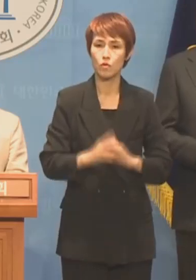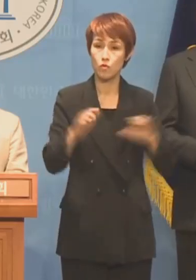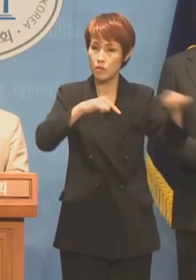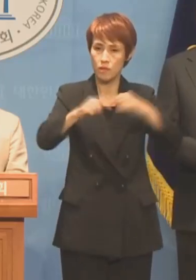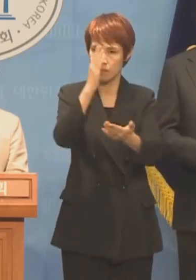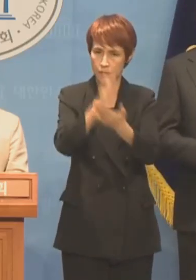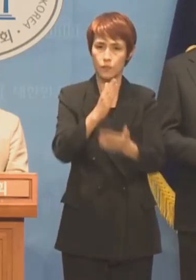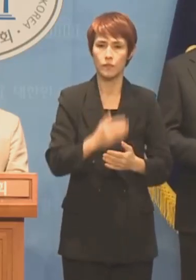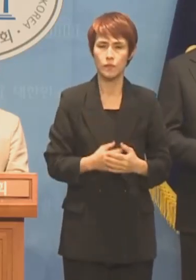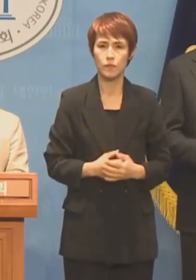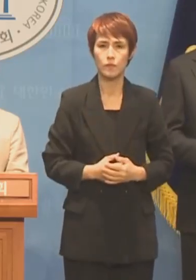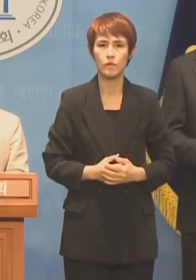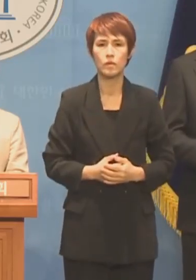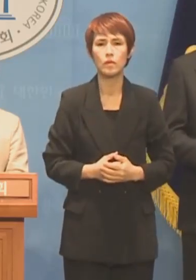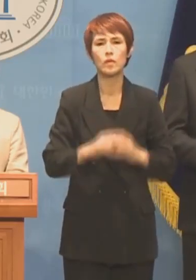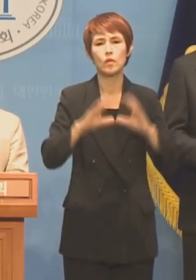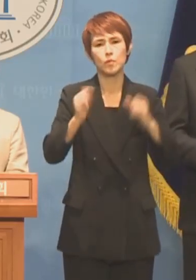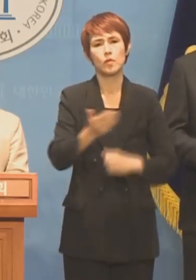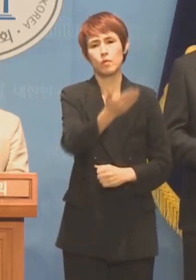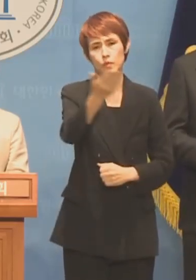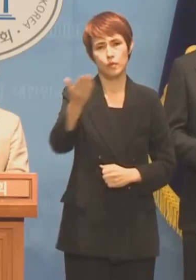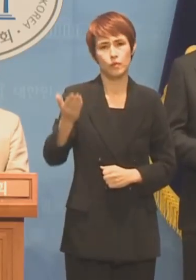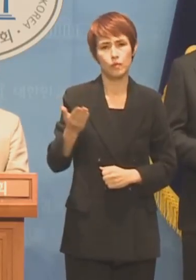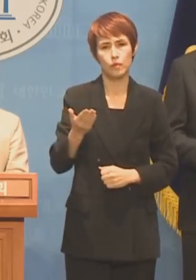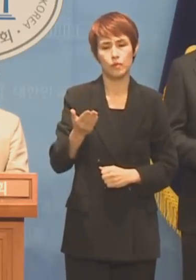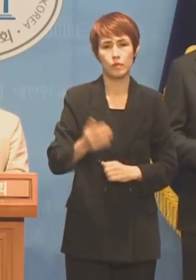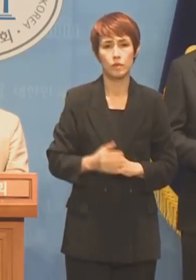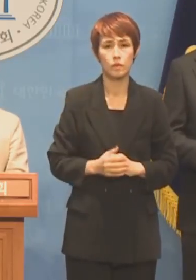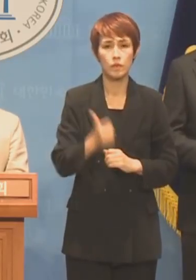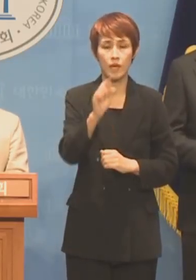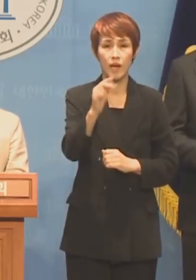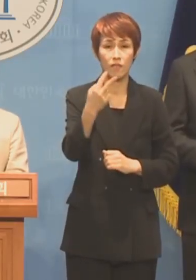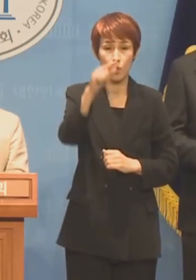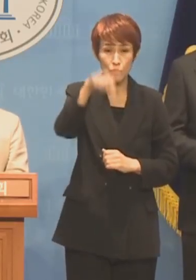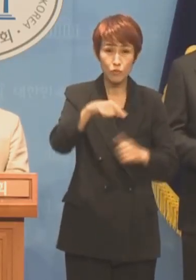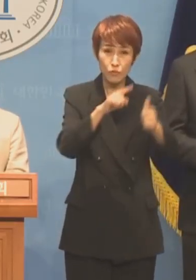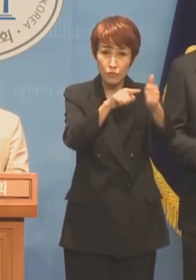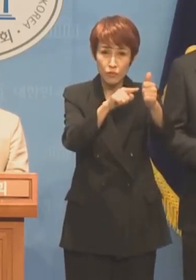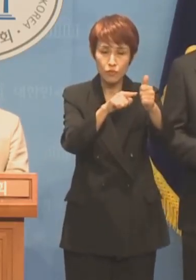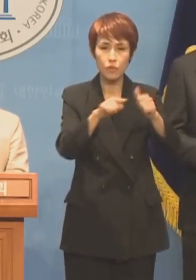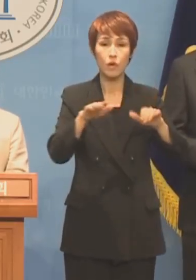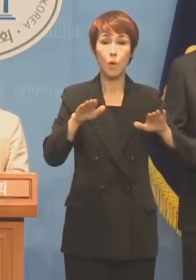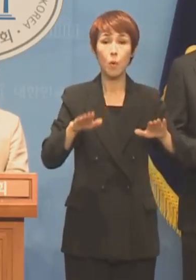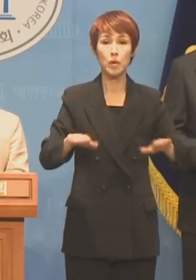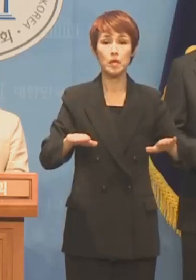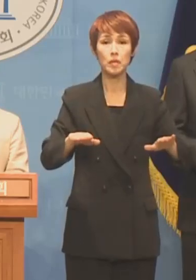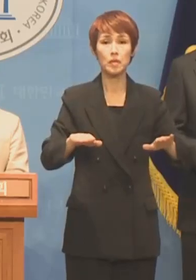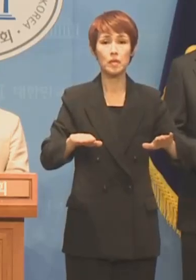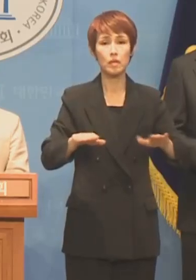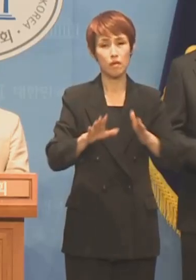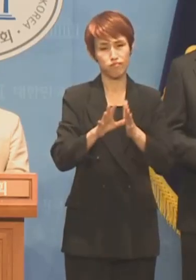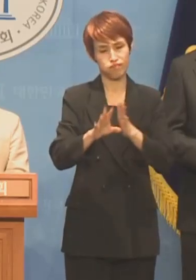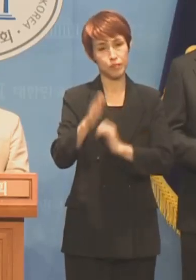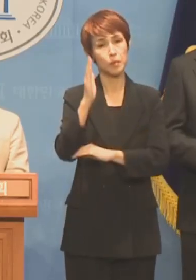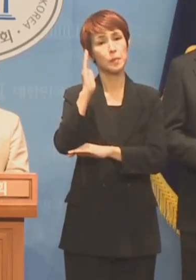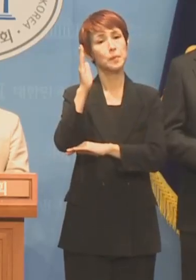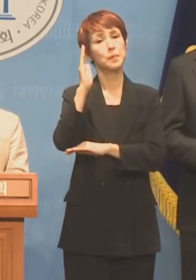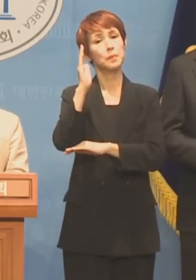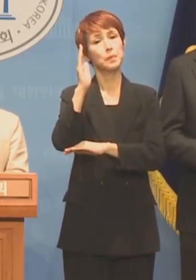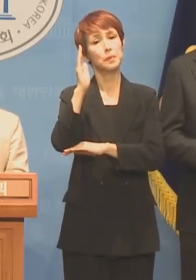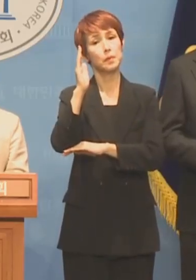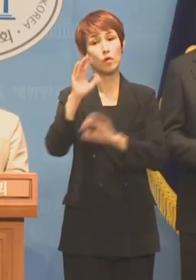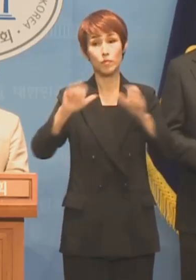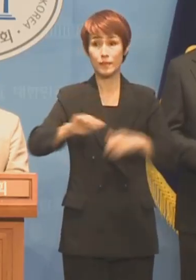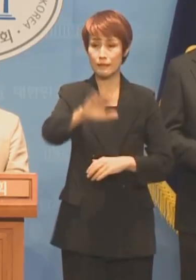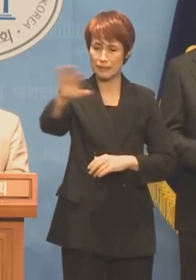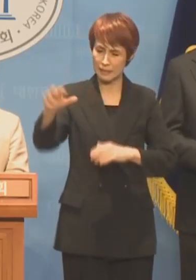떼십시오. 존경하는 국민 여러분, 한덕수 총리는 오늘 점잖은 헛소리를 해 국민을